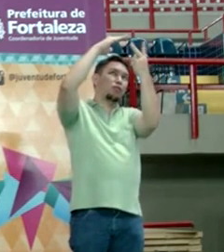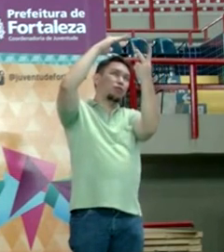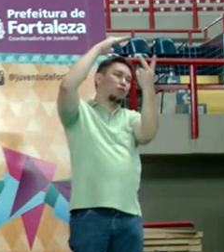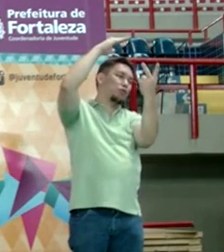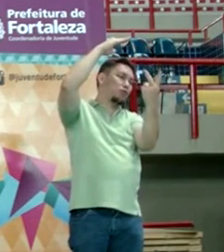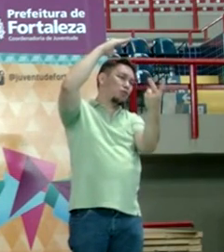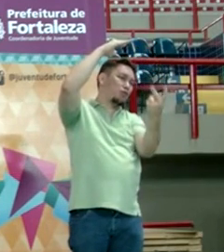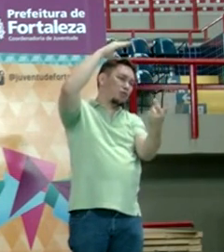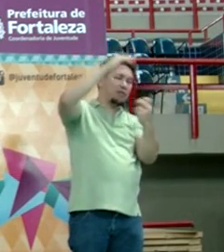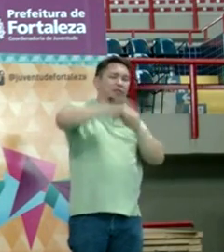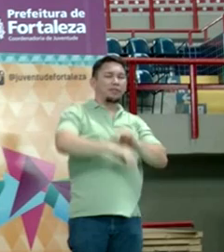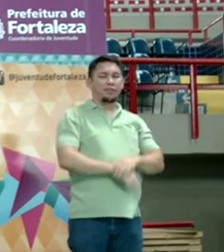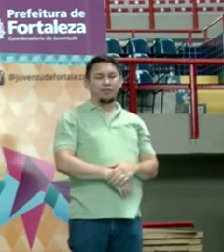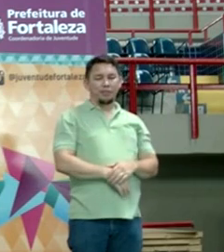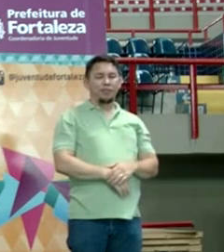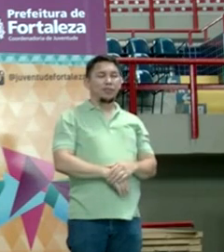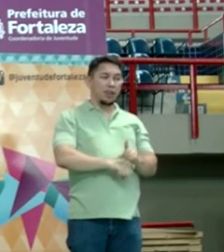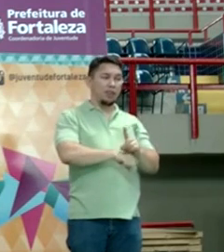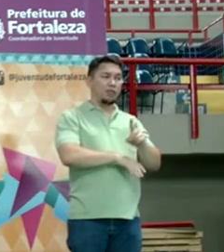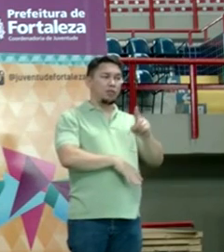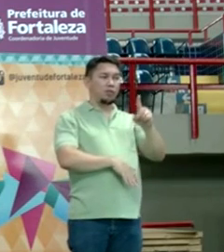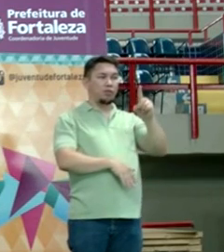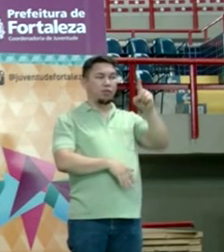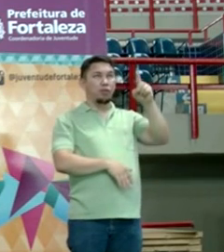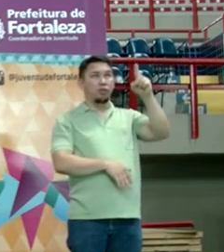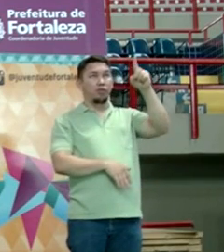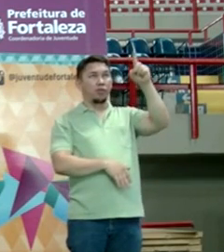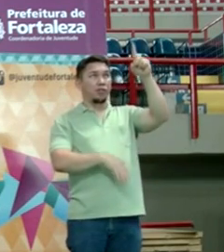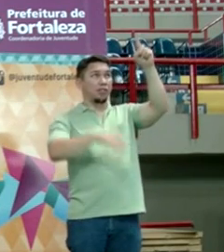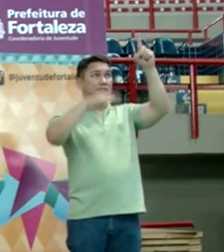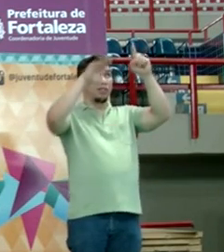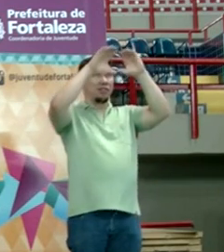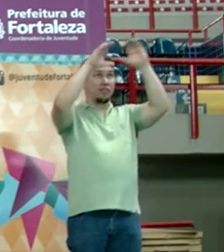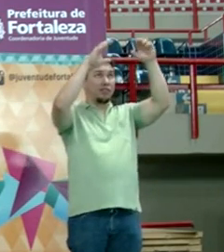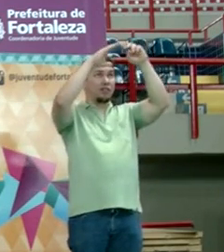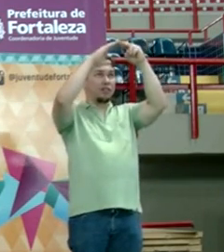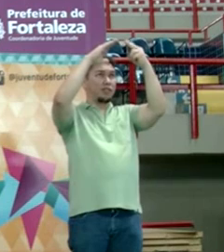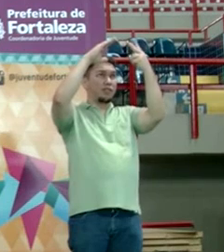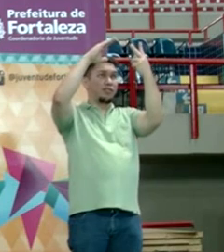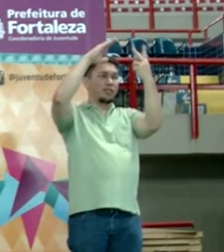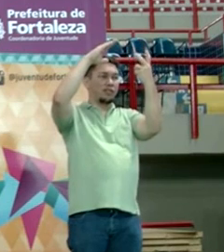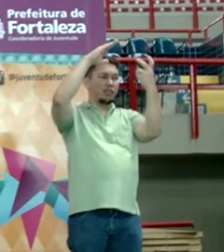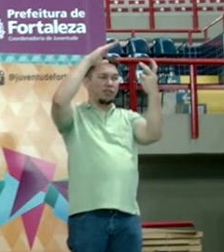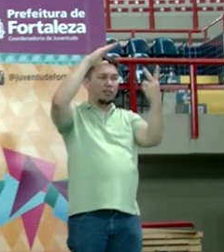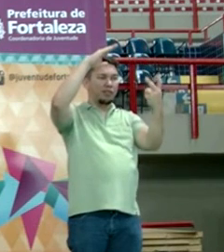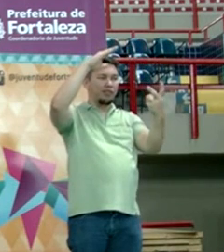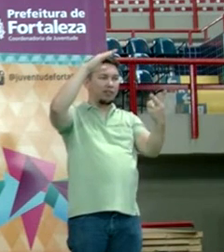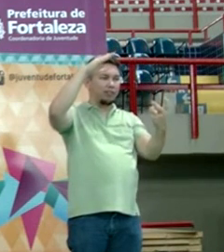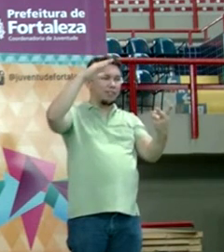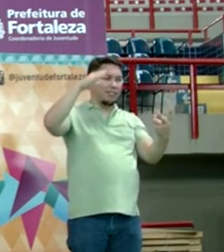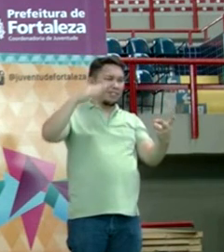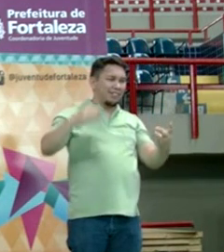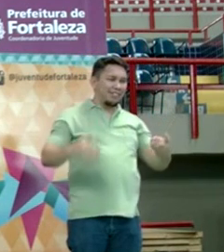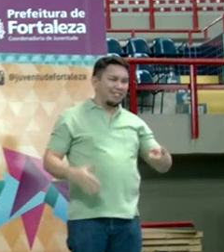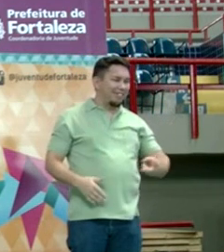Aí foi. Aí se eu te disser que ele foi até a estratosfera, saltou e não bateu o recorde.